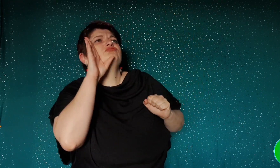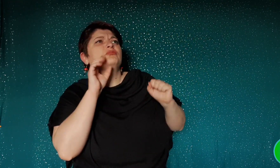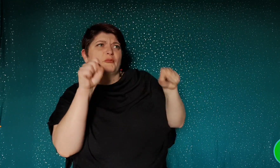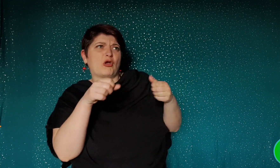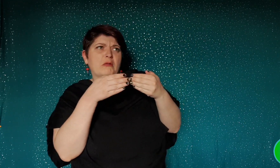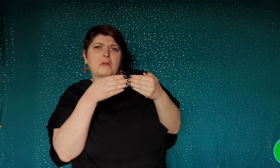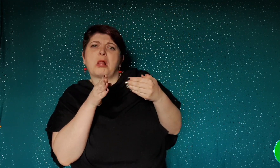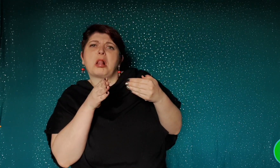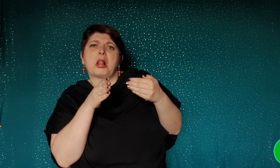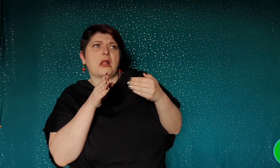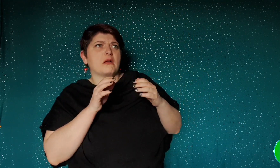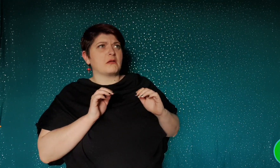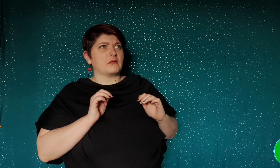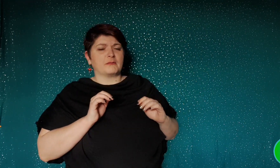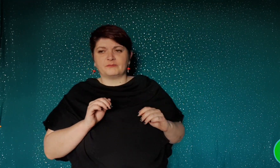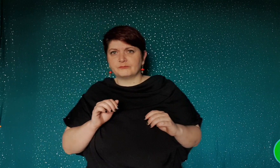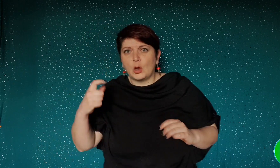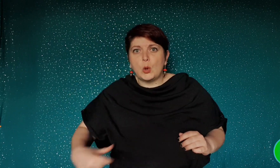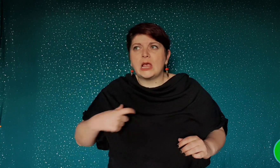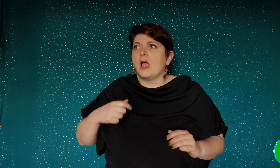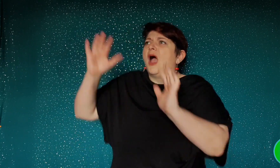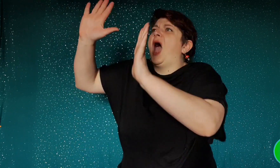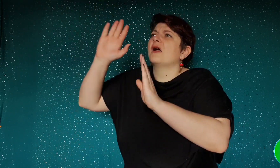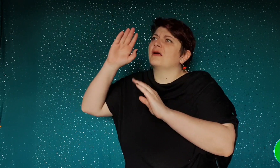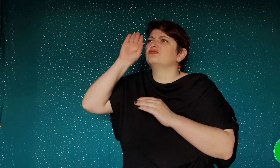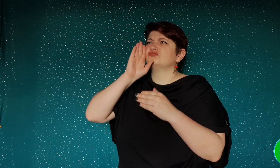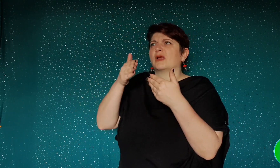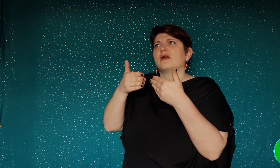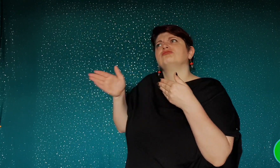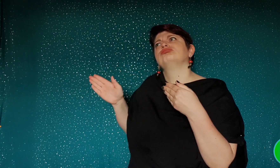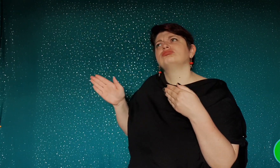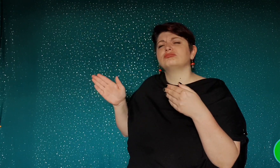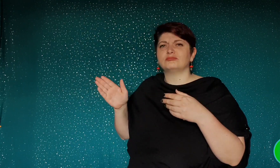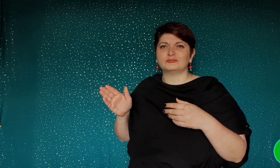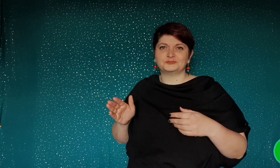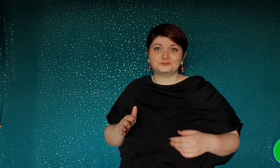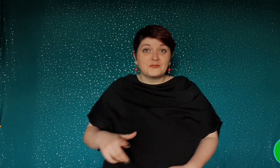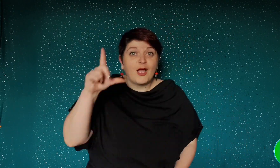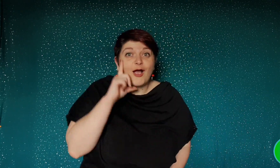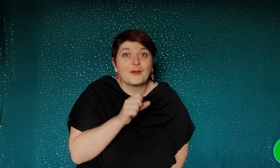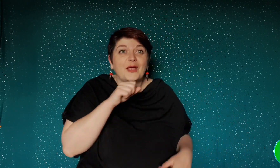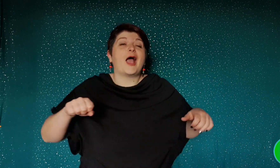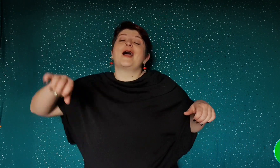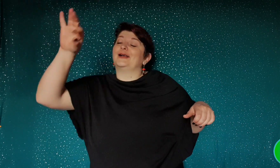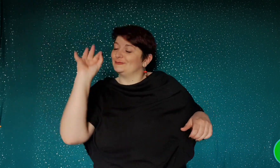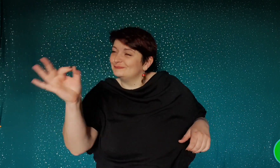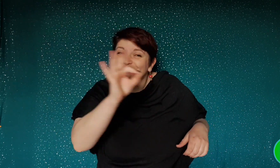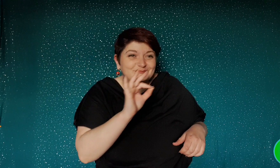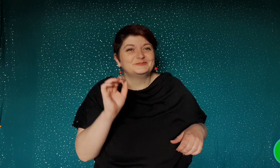Voudrais-tu laisser la porte légèrement entr'ouverte, dit Marianne. Complètement même, dit Louis. Bien sûr,